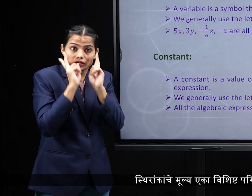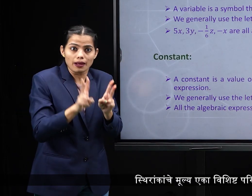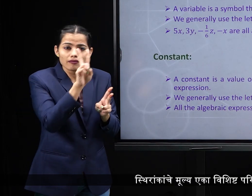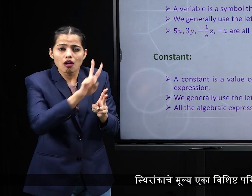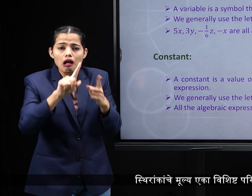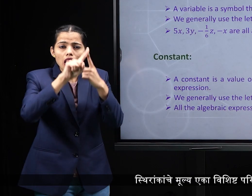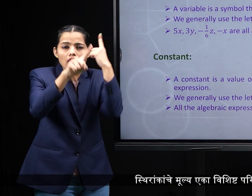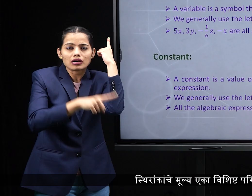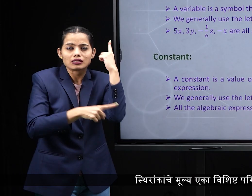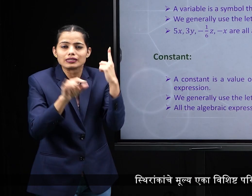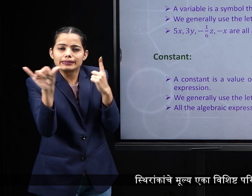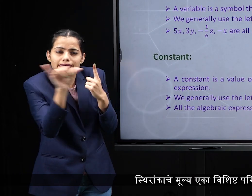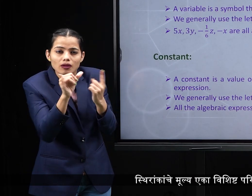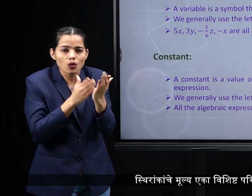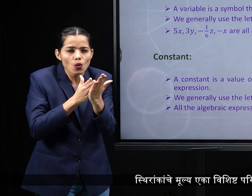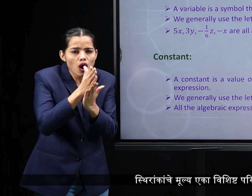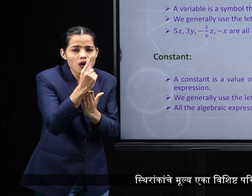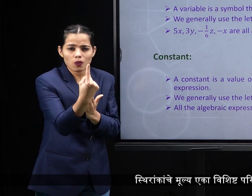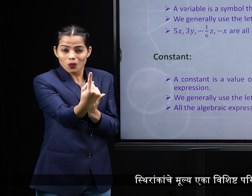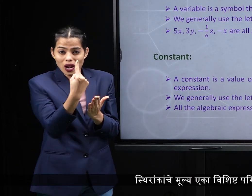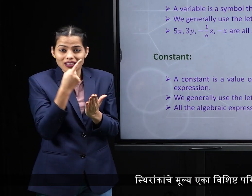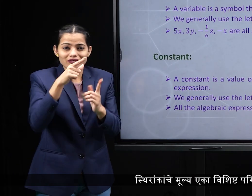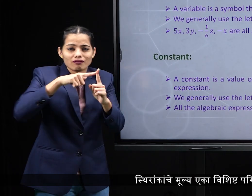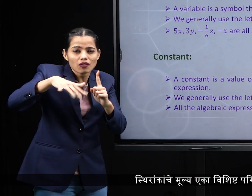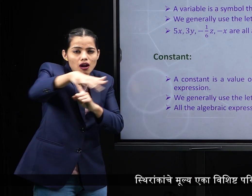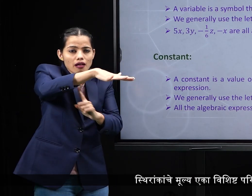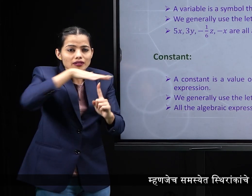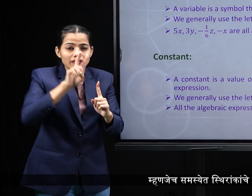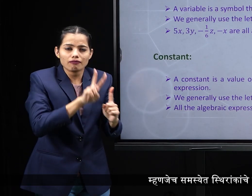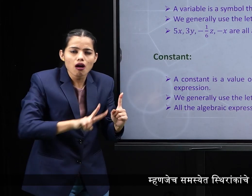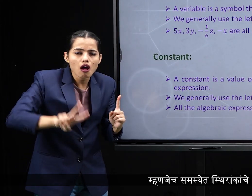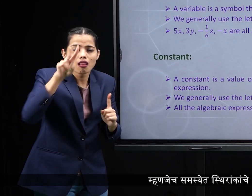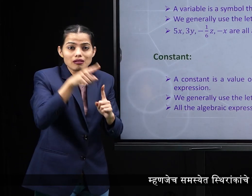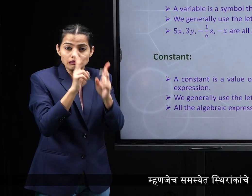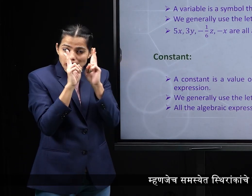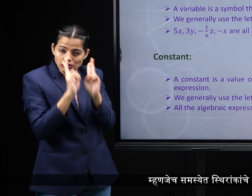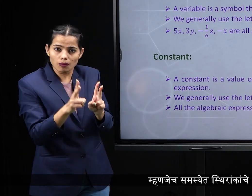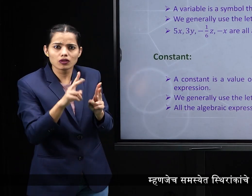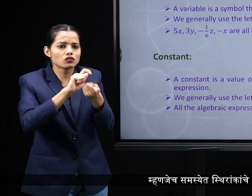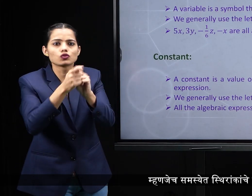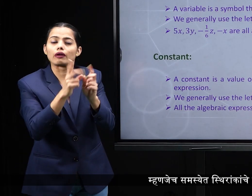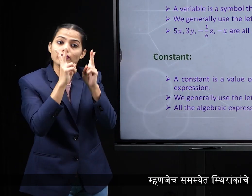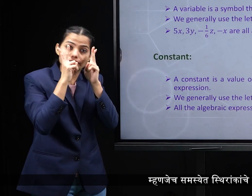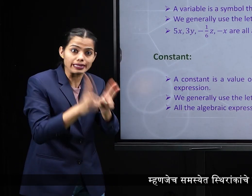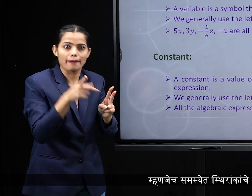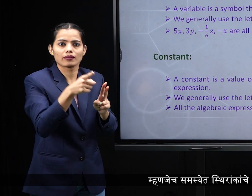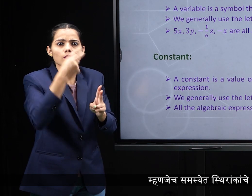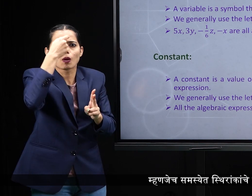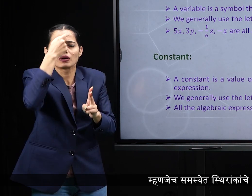स्थिरांकाचे मूल्य एक विशिष्ट परिस्थितीत कायम राहते. म्हणजेच समस्येत स्थिरांकाचे मूल्य बदलत